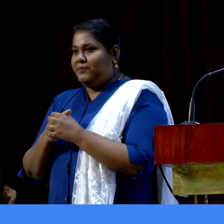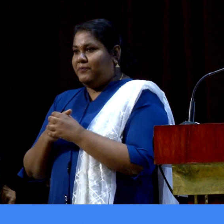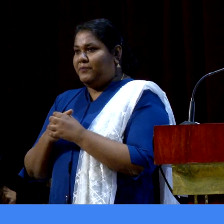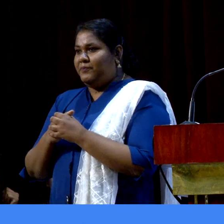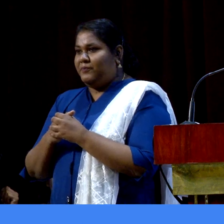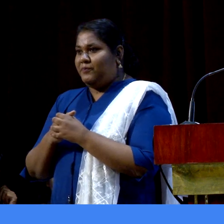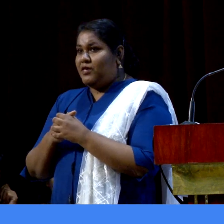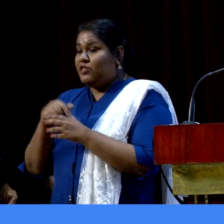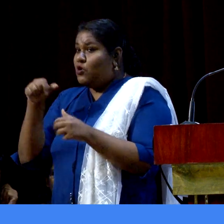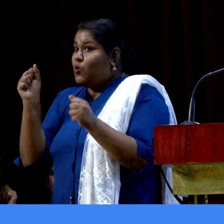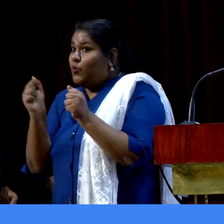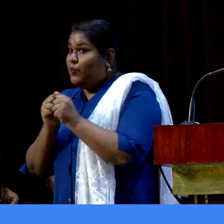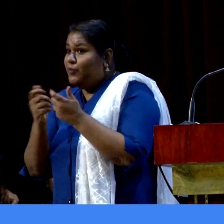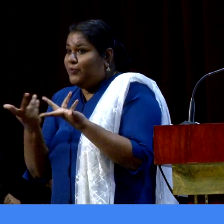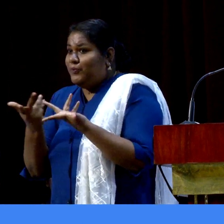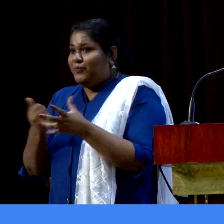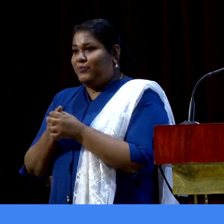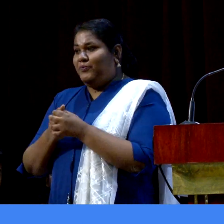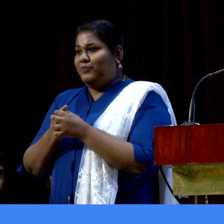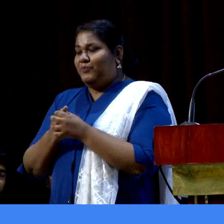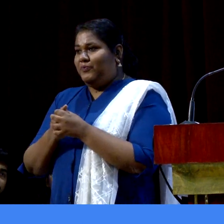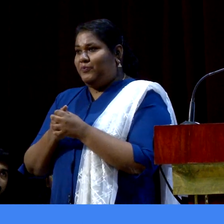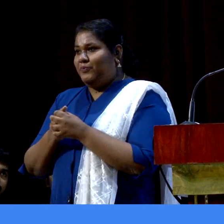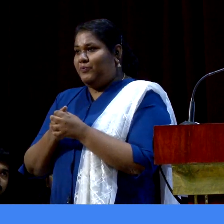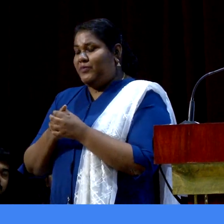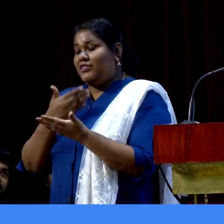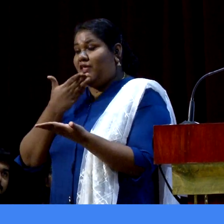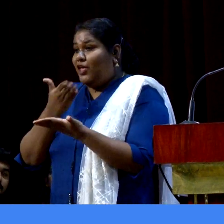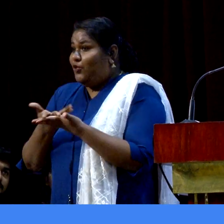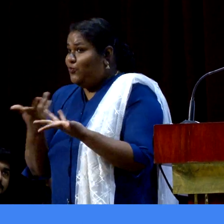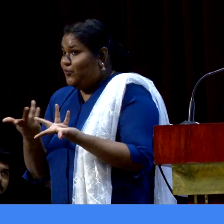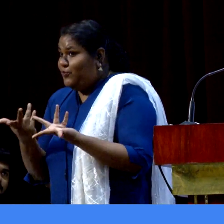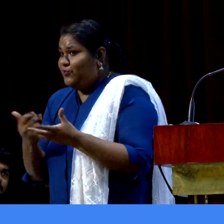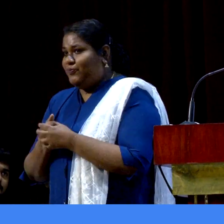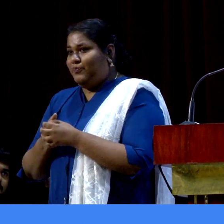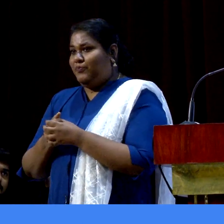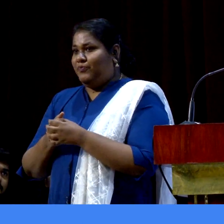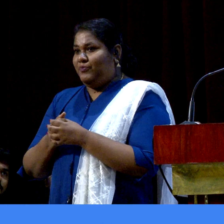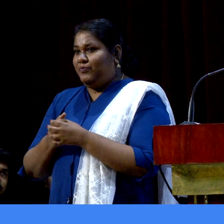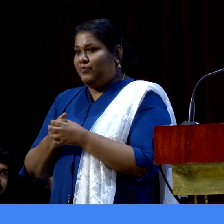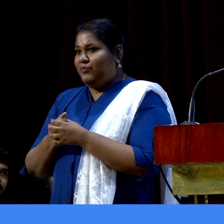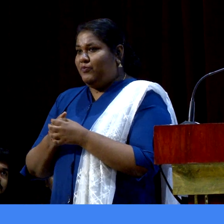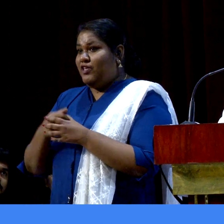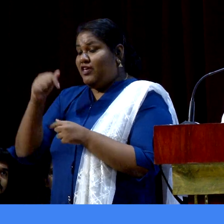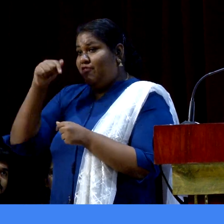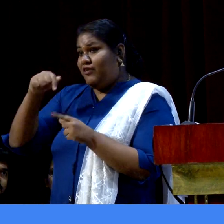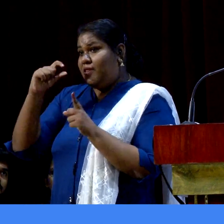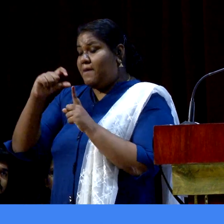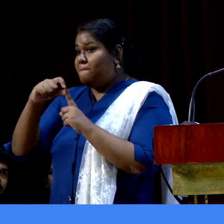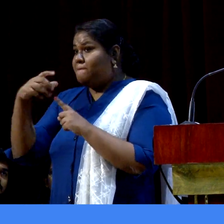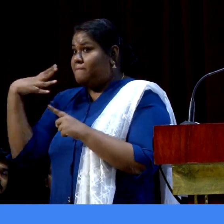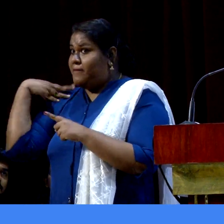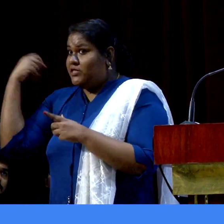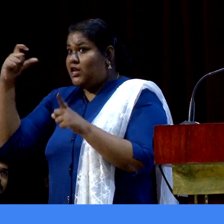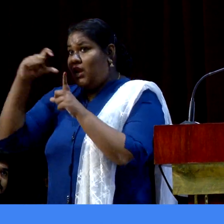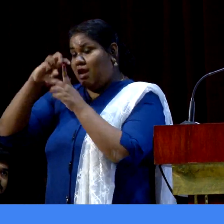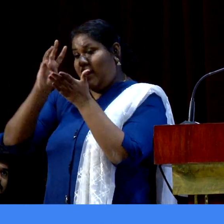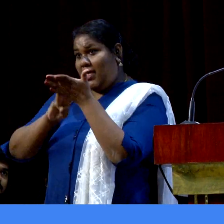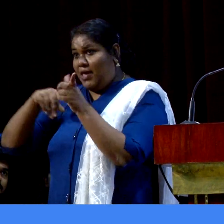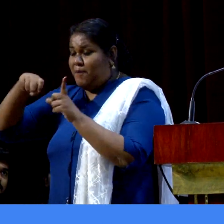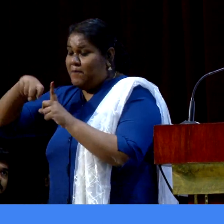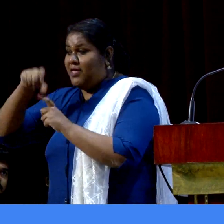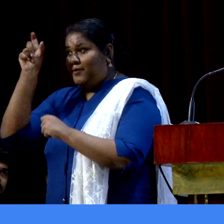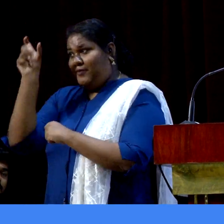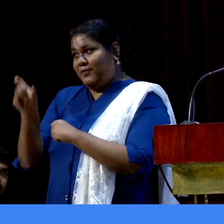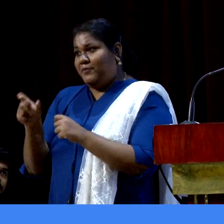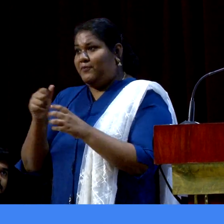அஸ் வெல் அஸ் ஐ வுட் லைக் டு எக்ஸ்பிரஸ் மை கிராட்டிடியூட் டு மை சீஃப் மினிஸ்டர் ஹூ இஸ் மை பிரசிடென்ட் ஆஃப் டிஎம்கே, ஹூ